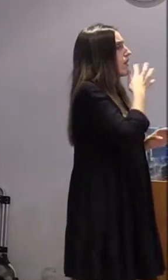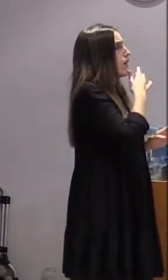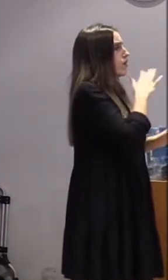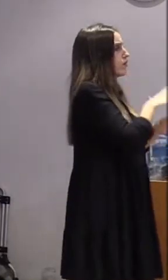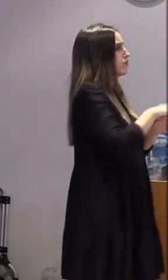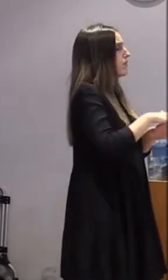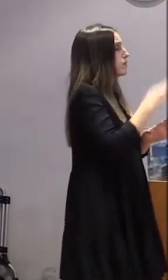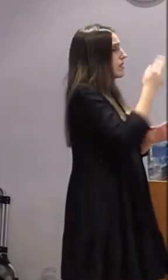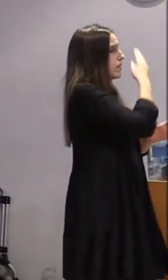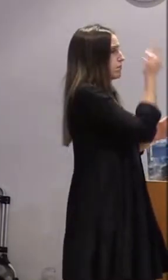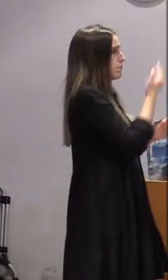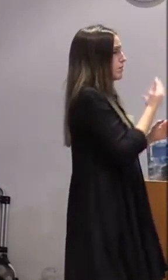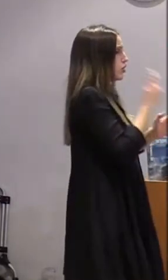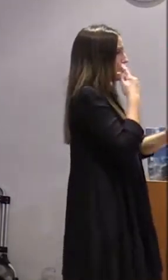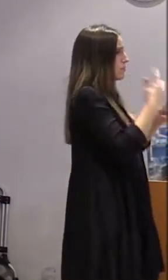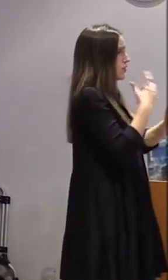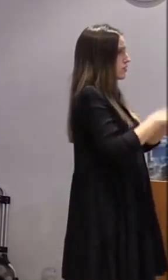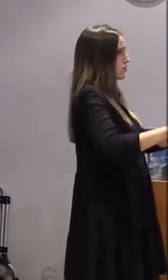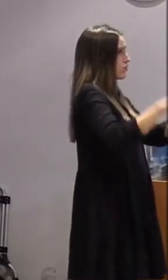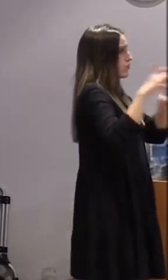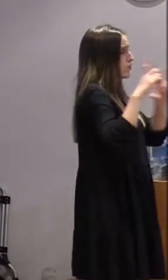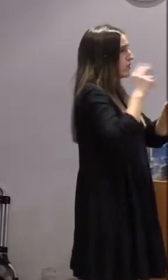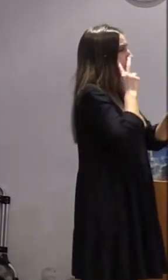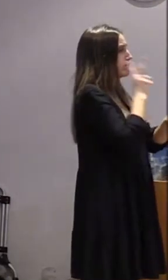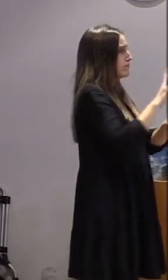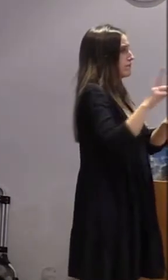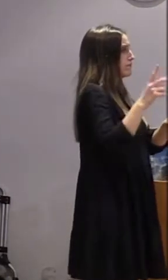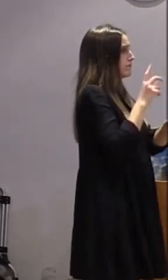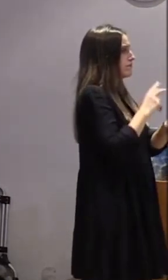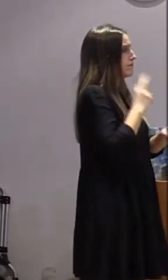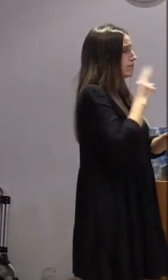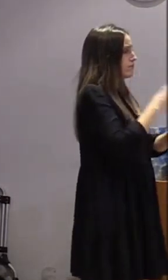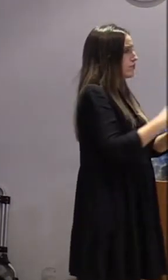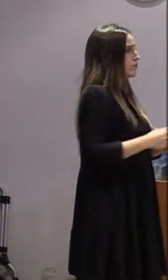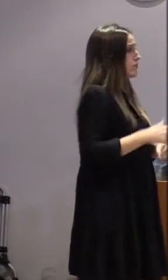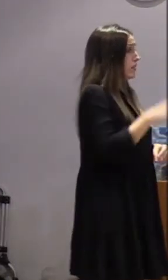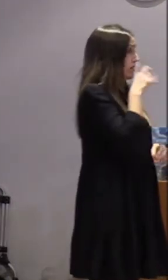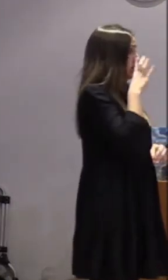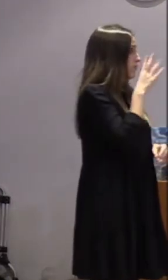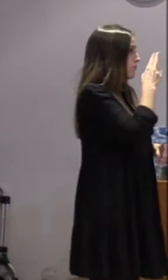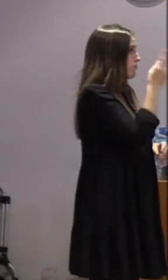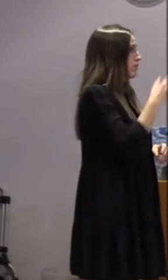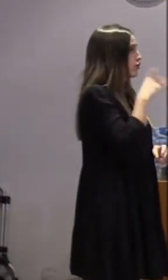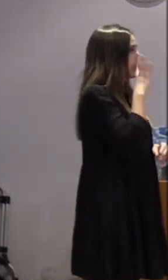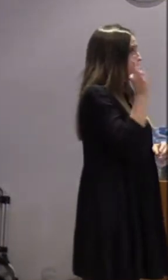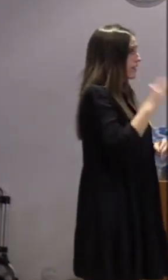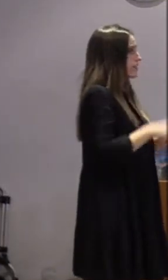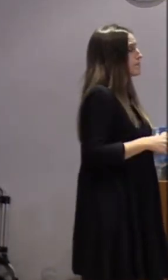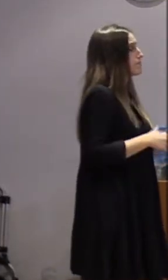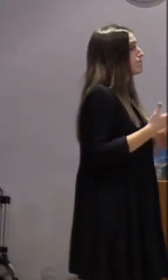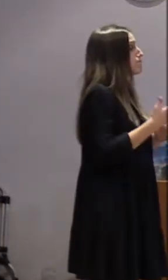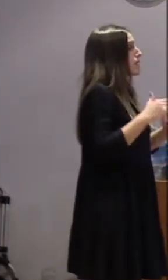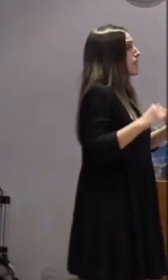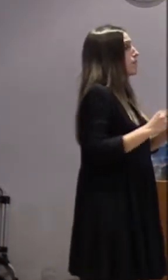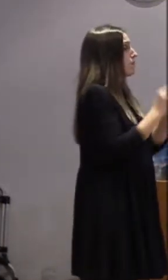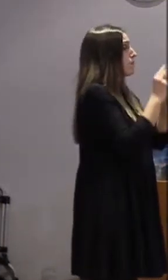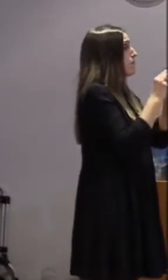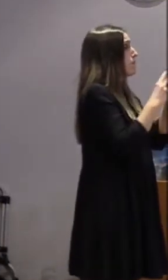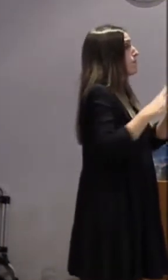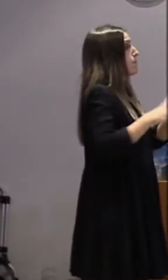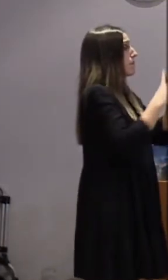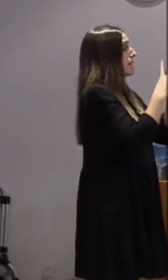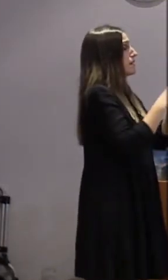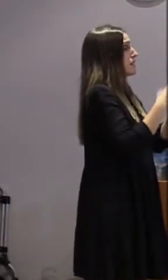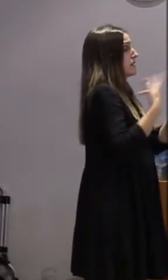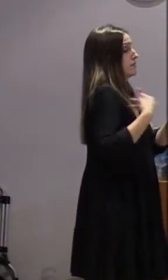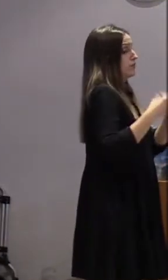los pintores impresionistas, un cuadro de Alfred Sisley, un impresionista francés. Este hombre vivía cerca de París y le llega